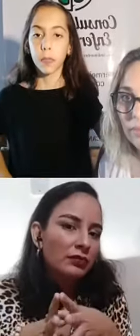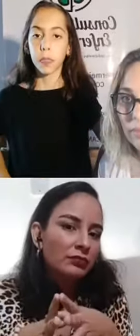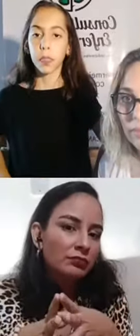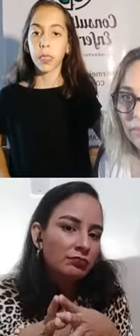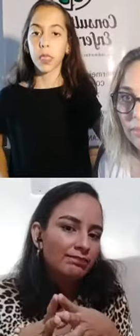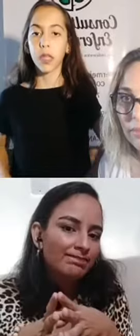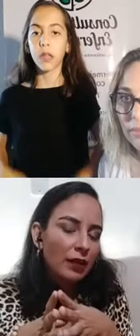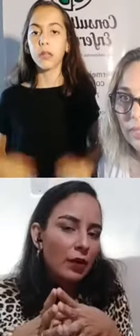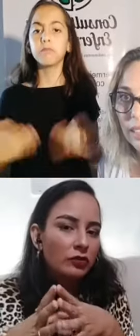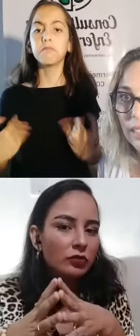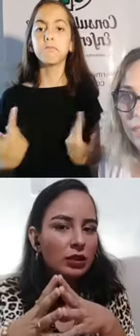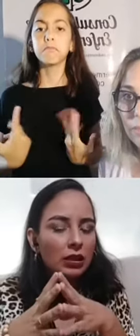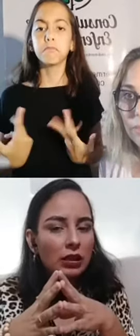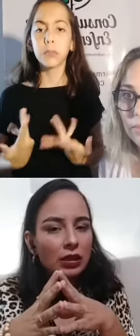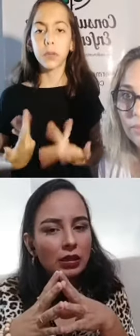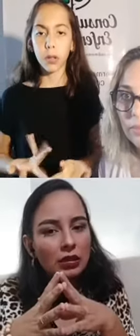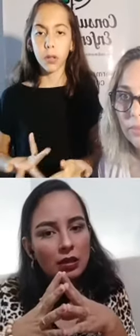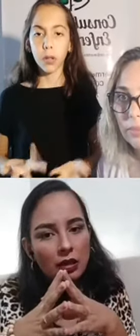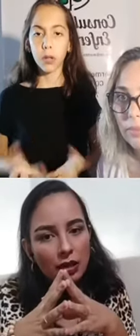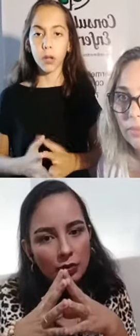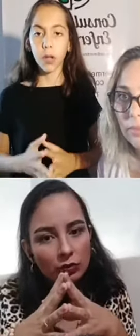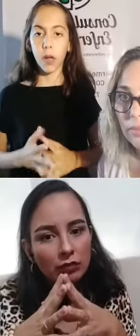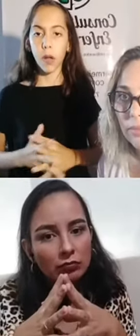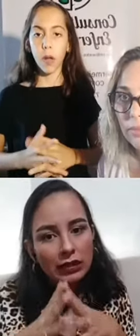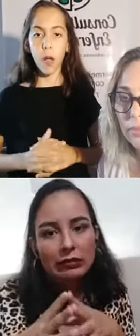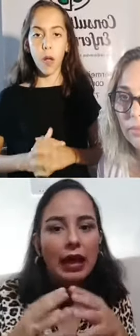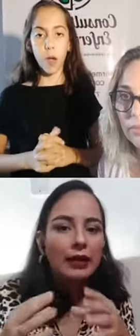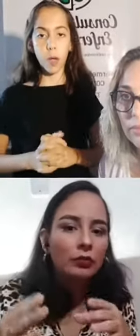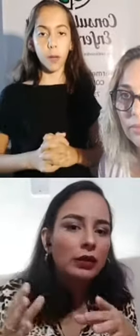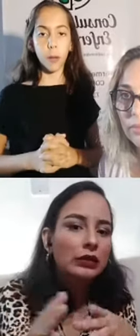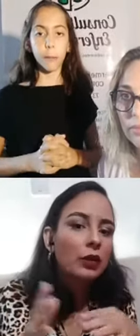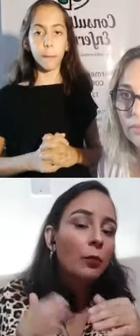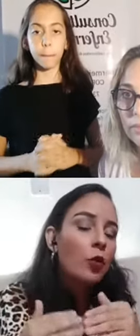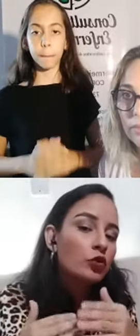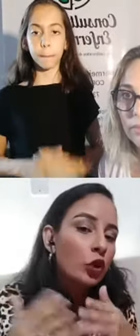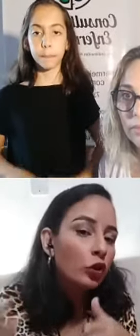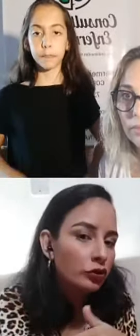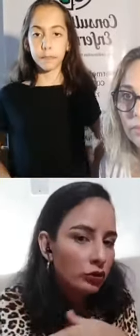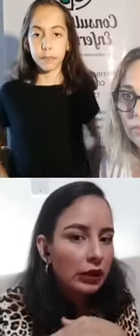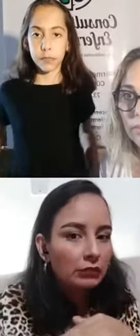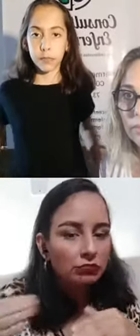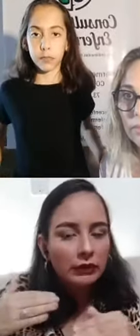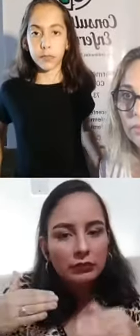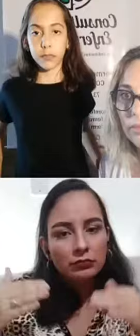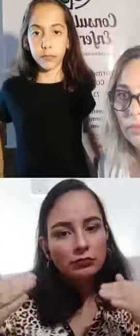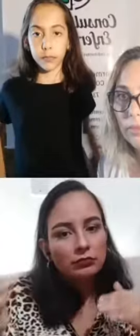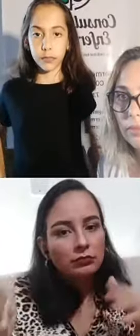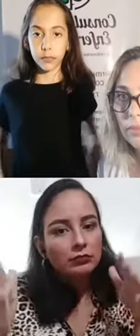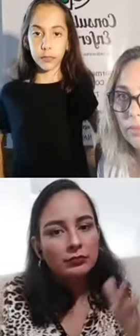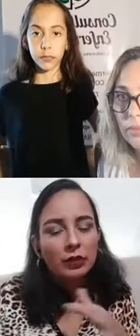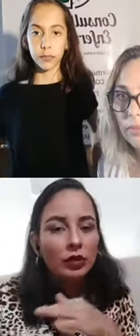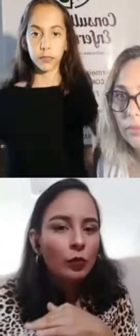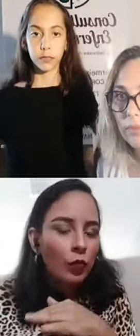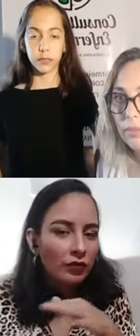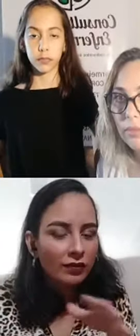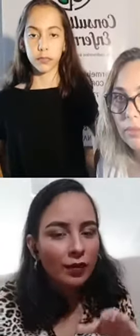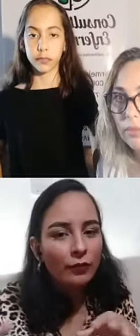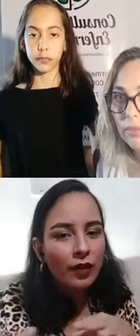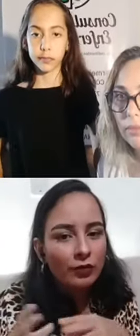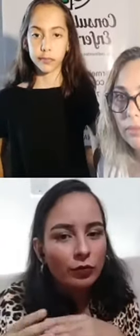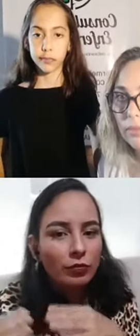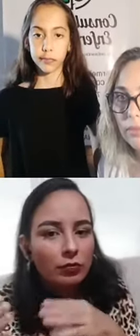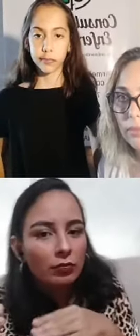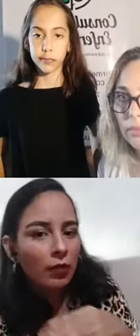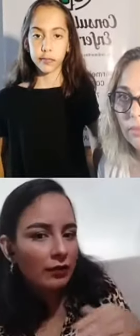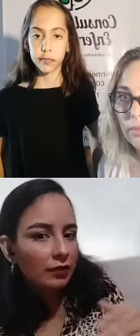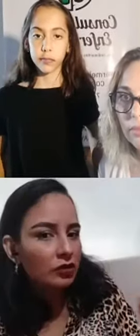né? Eu acho que eu tenho tentado manter um pouco de rotina, né? Eu tenho coisas que eu